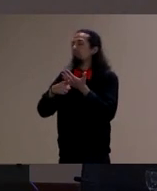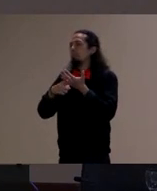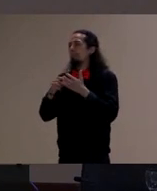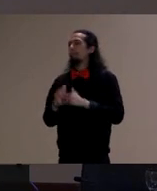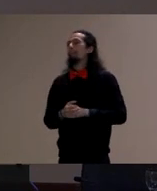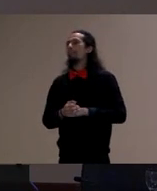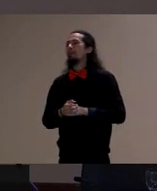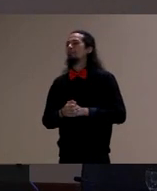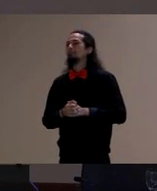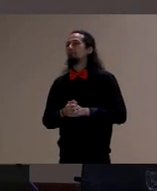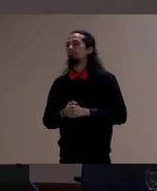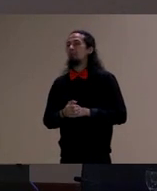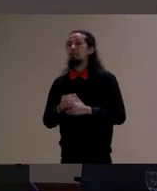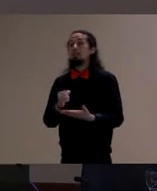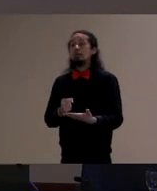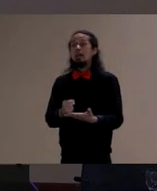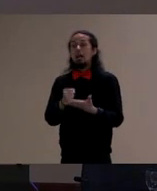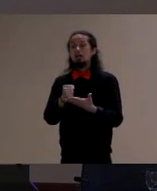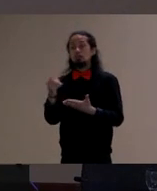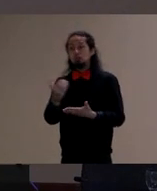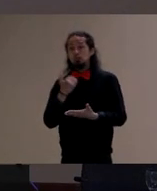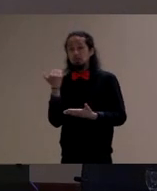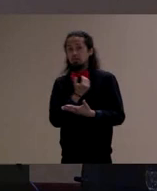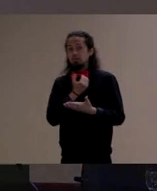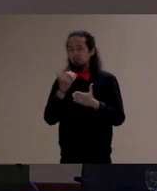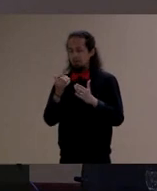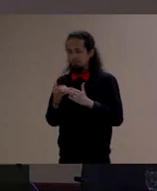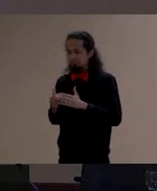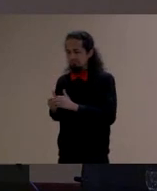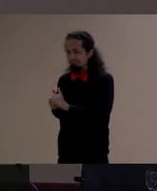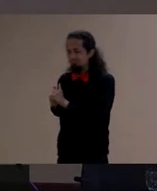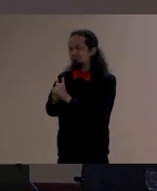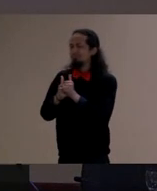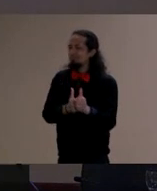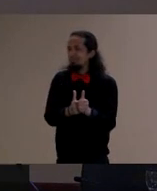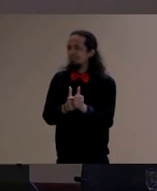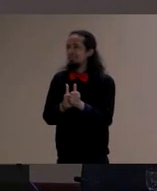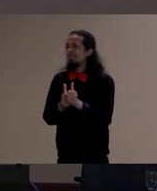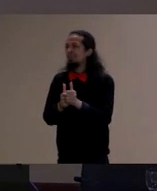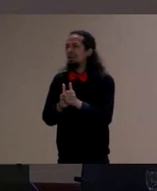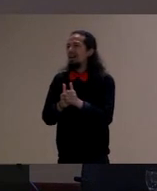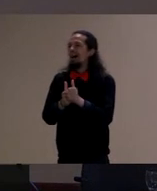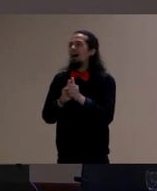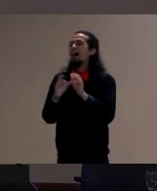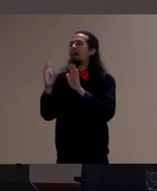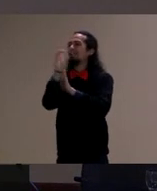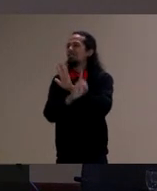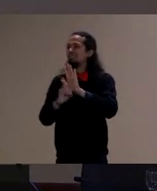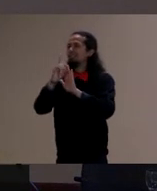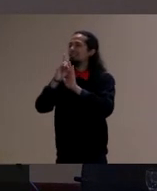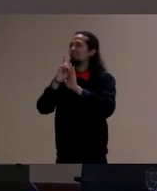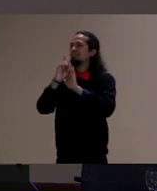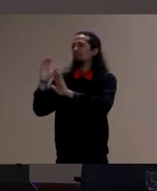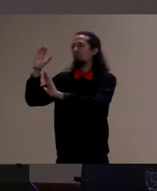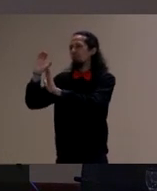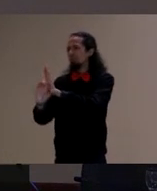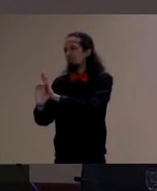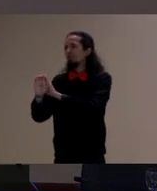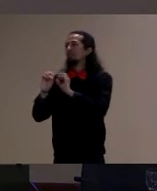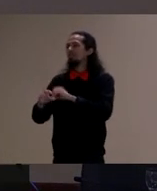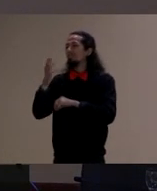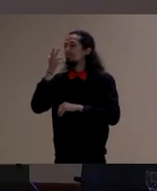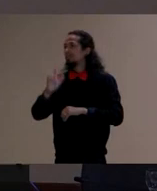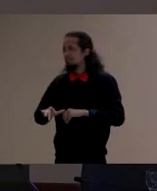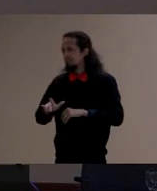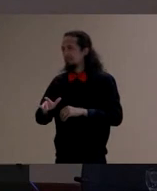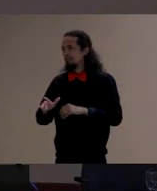ajudou a seguir junto com o que diz a diretriz curricular Nacional né da Educação Infantil as the